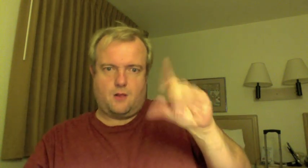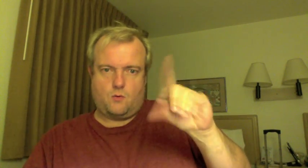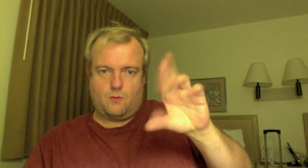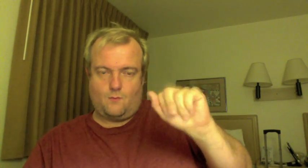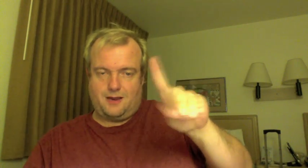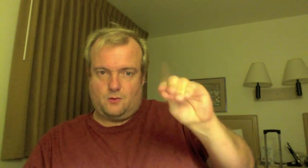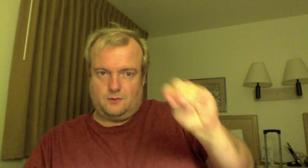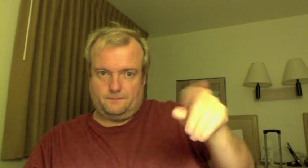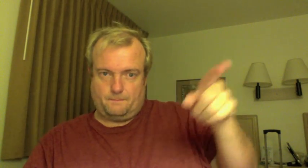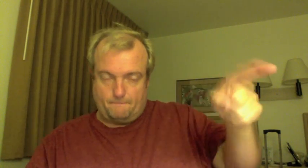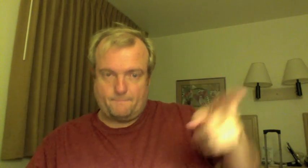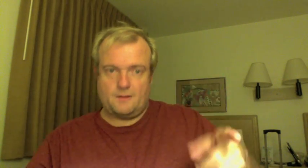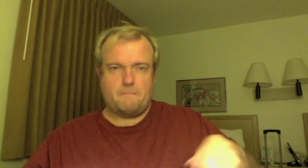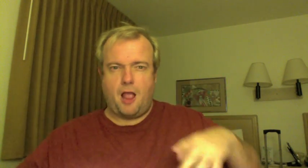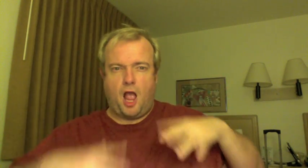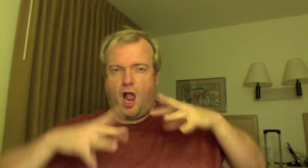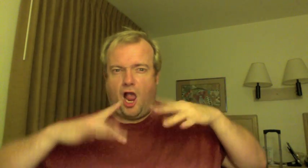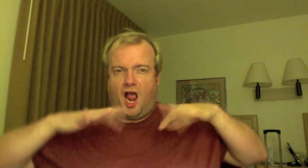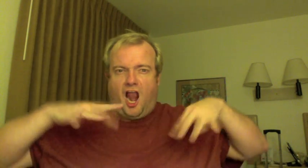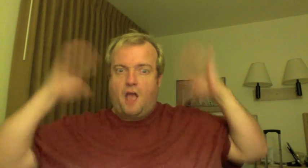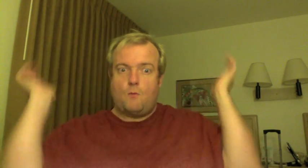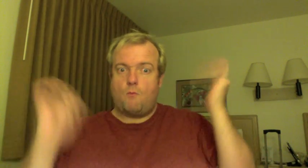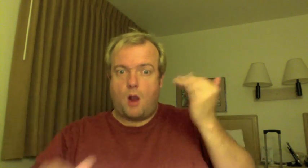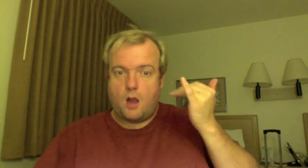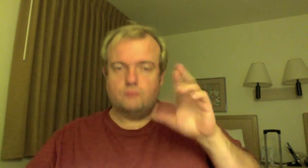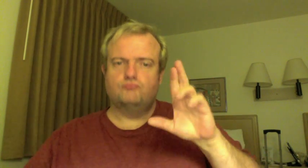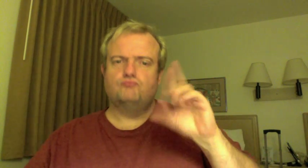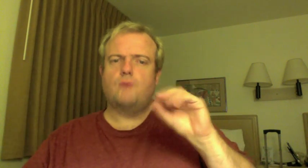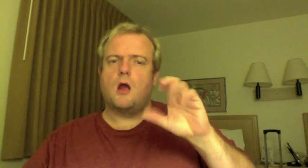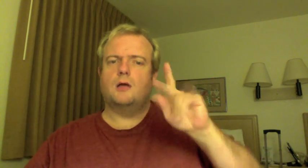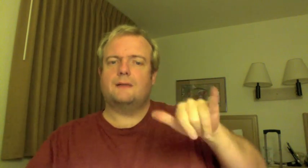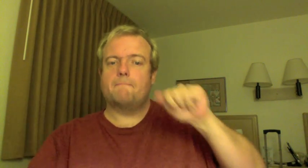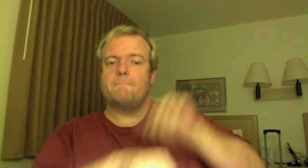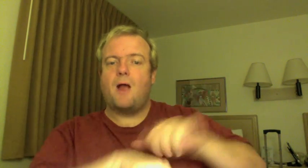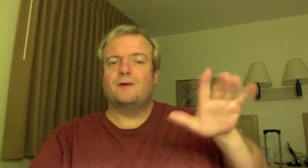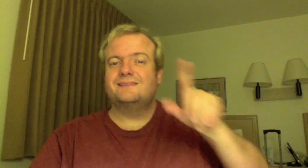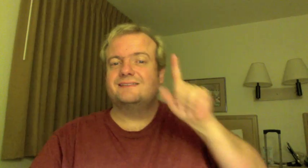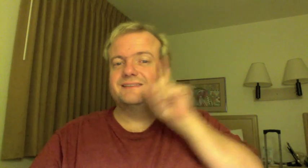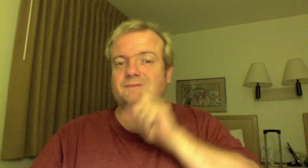的要求呢。 I'd found many faults, but he brushed them aside as trivialities.